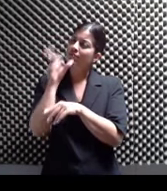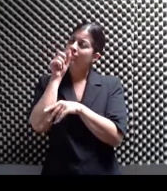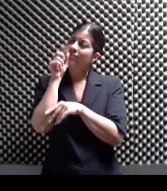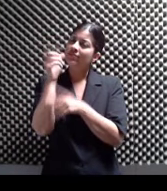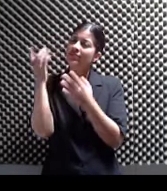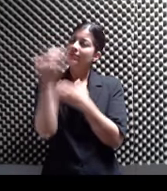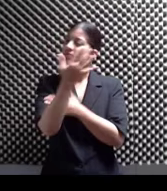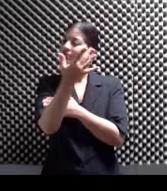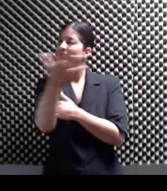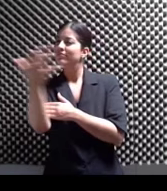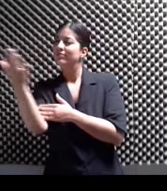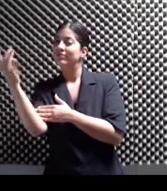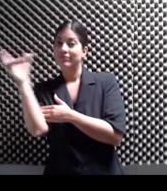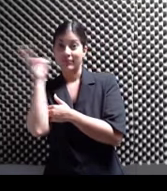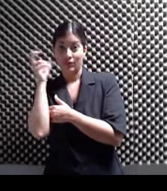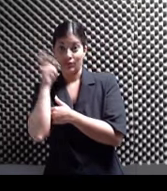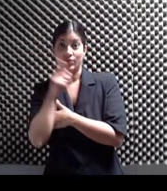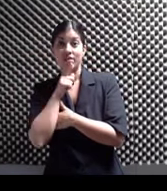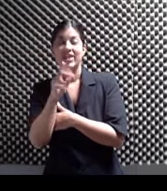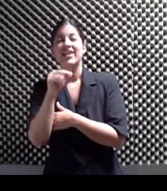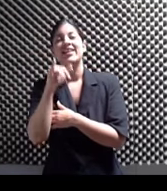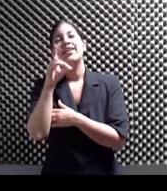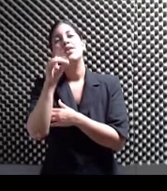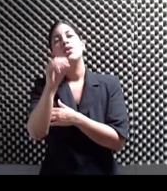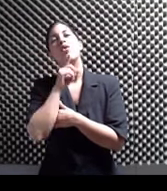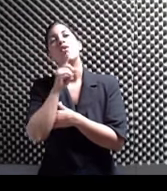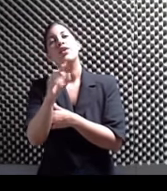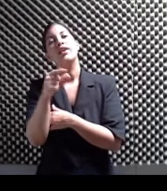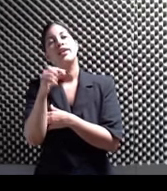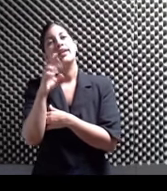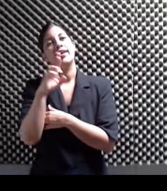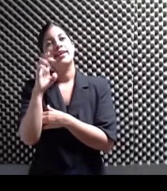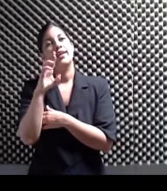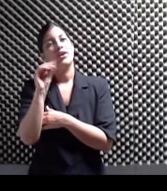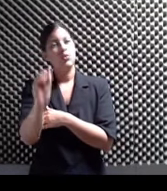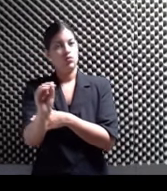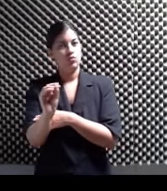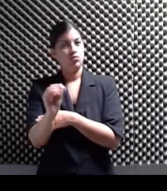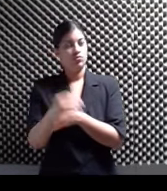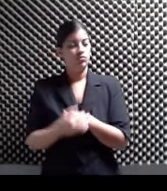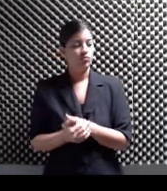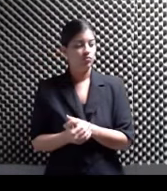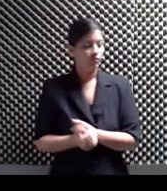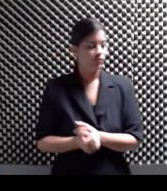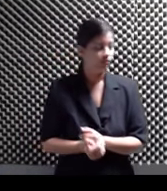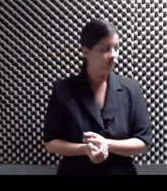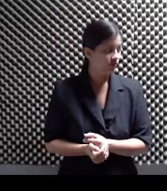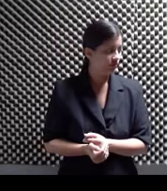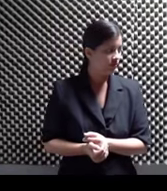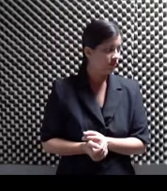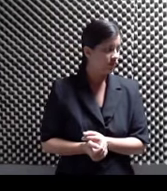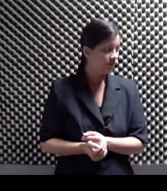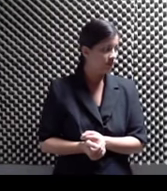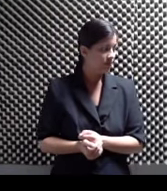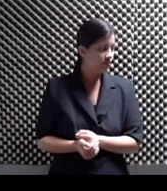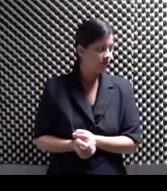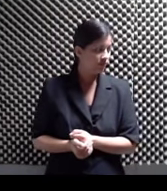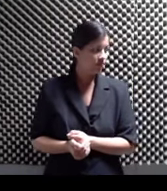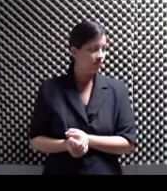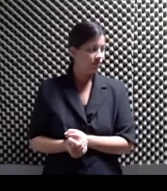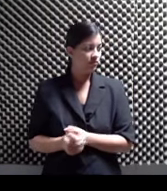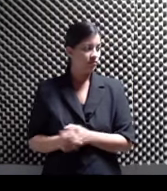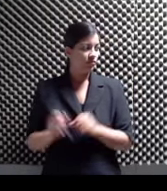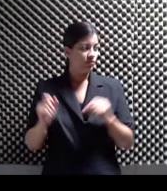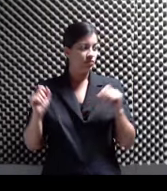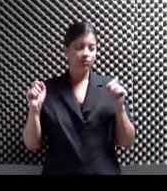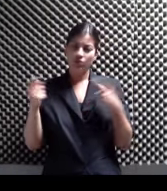la fauna que, uh-huh, que habita el nido del guerrero y sus proximidades. Y